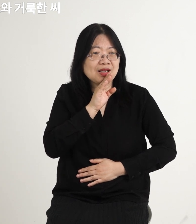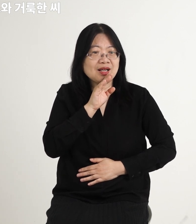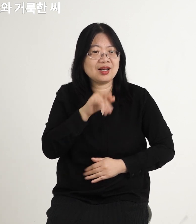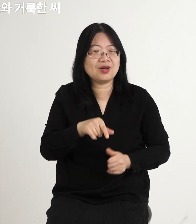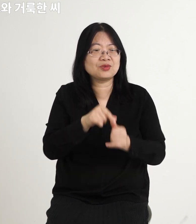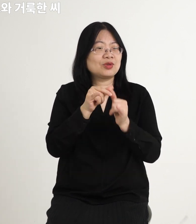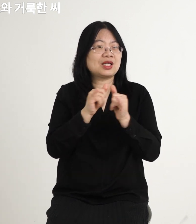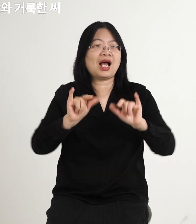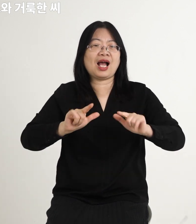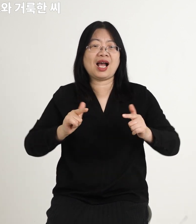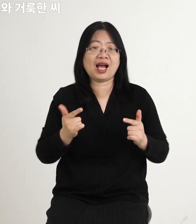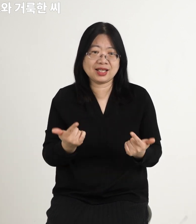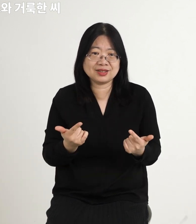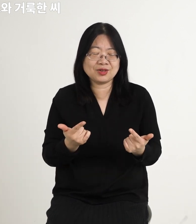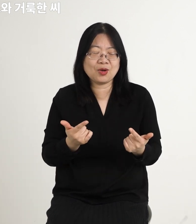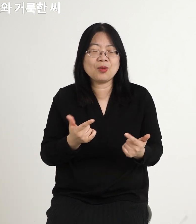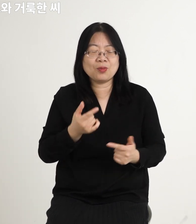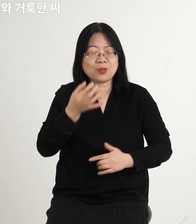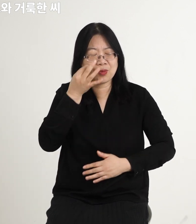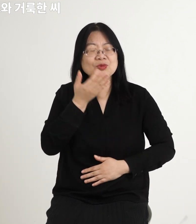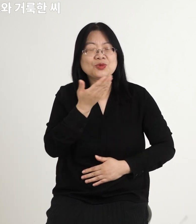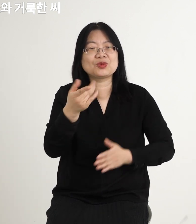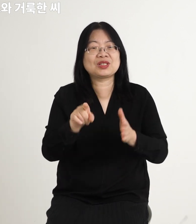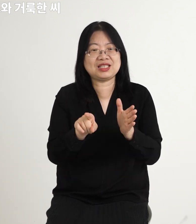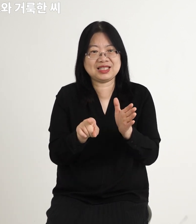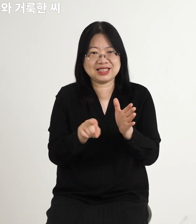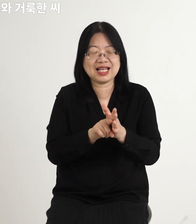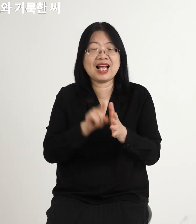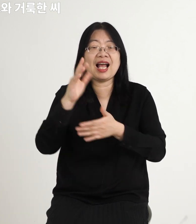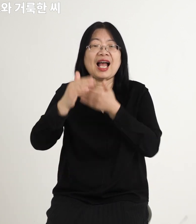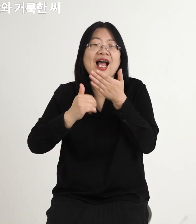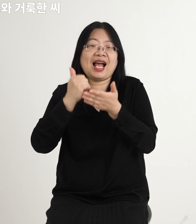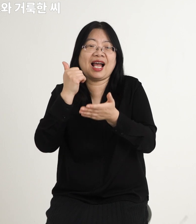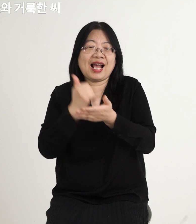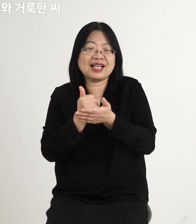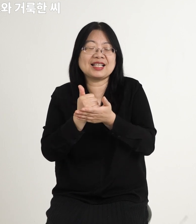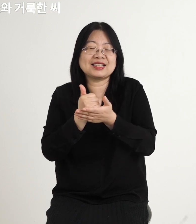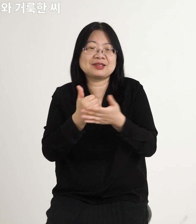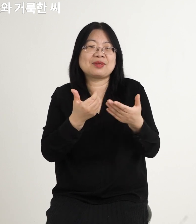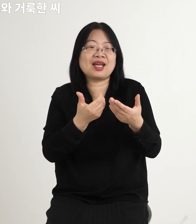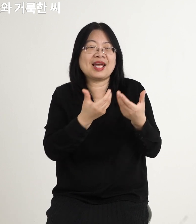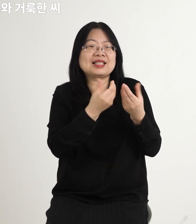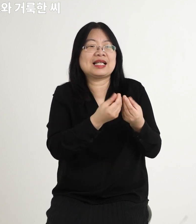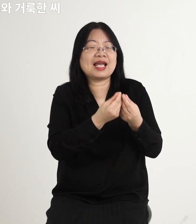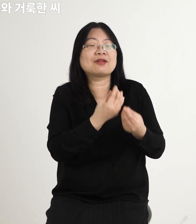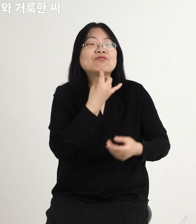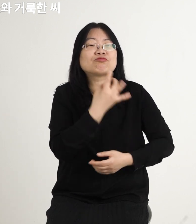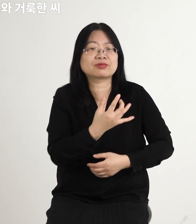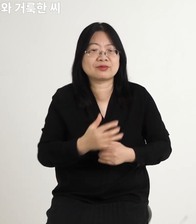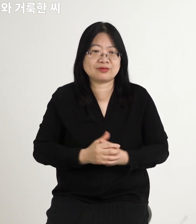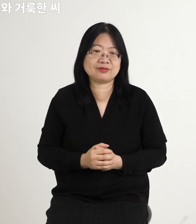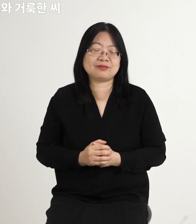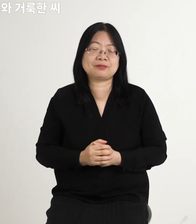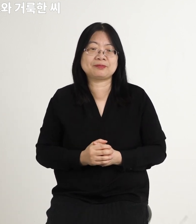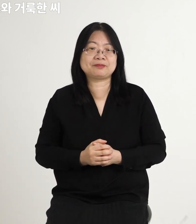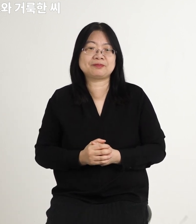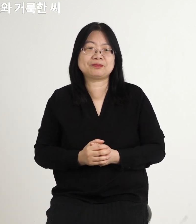걸 소개하기 위한 하나님의 설치 작업이었습니다. 그리고 2000년 전